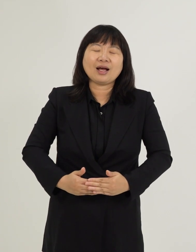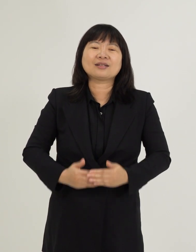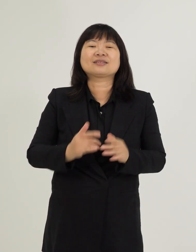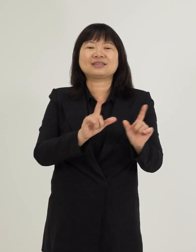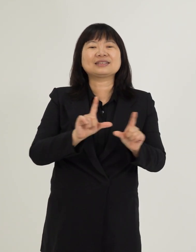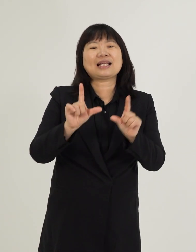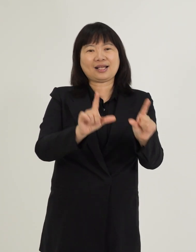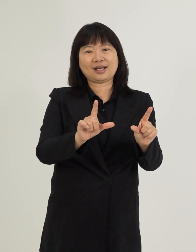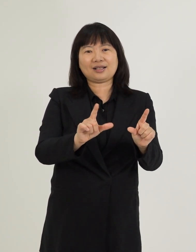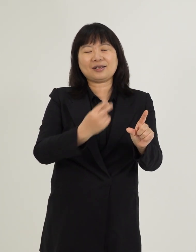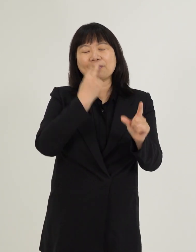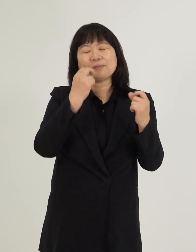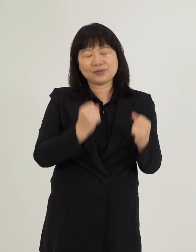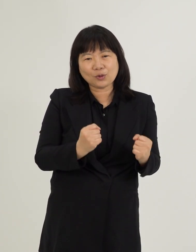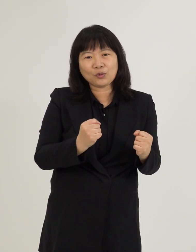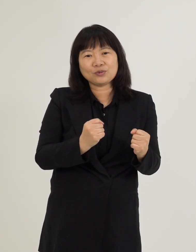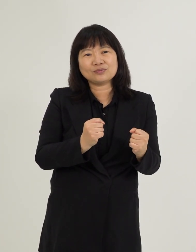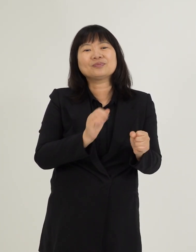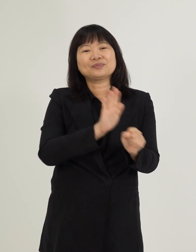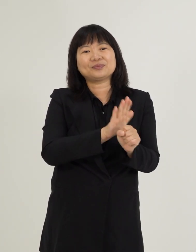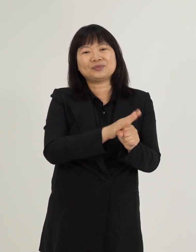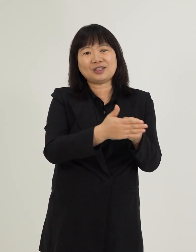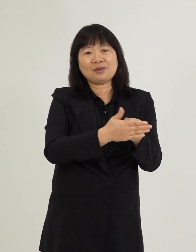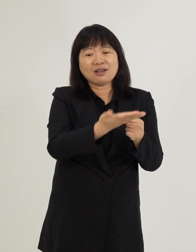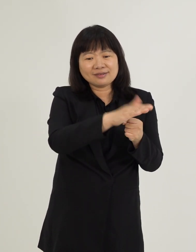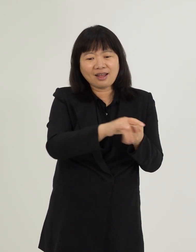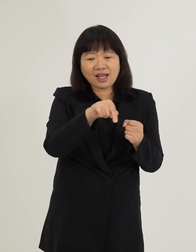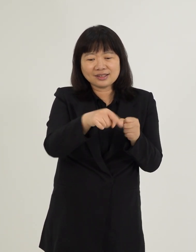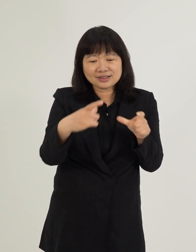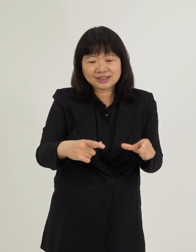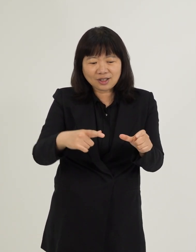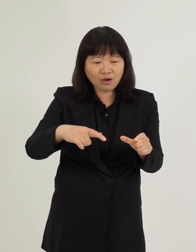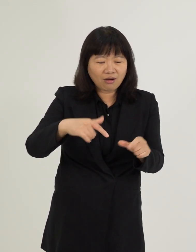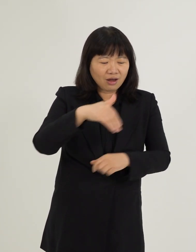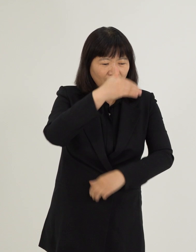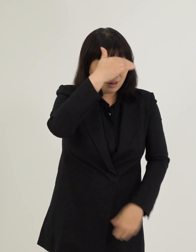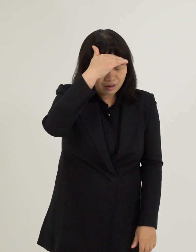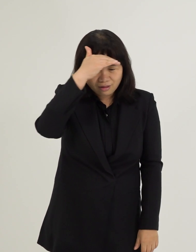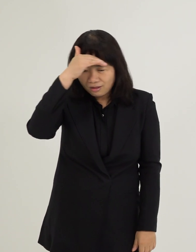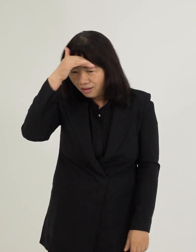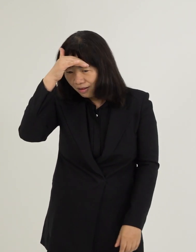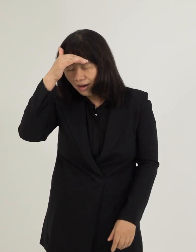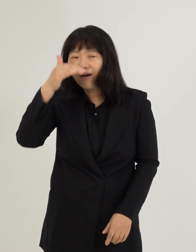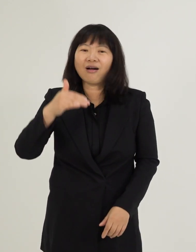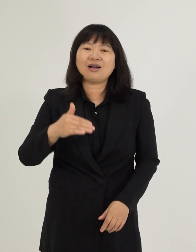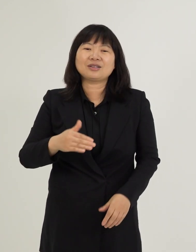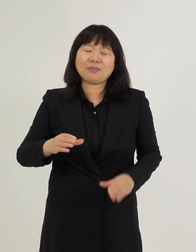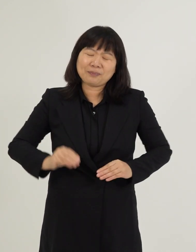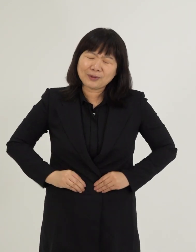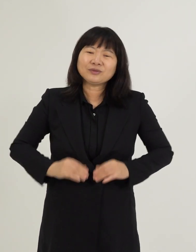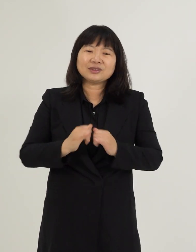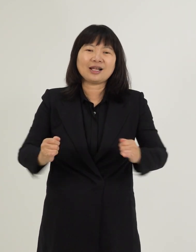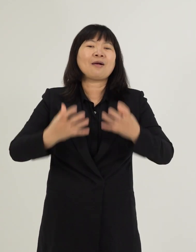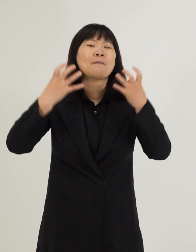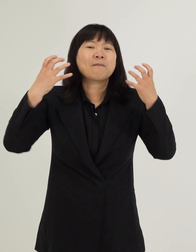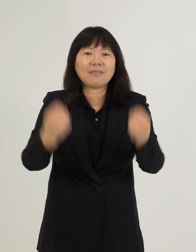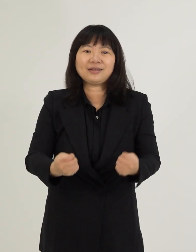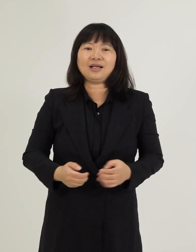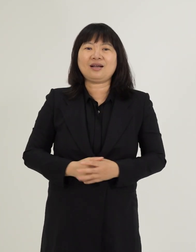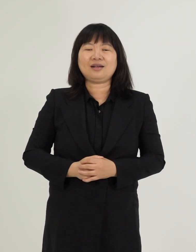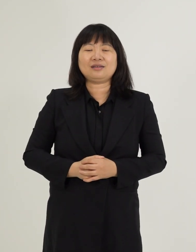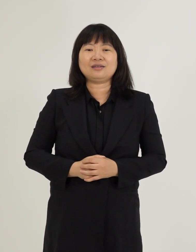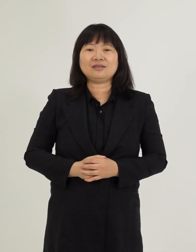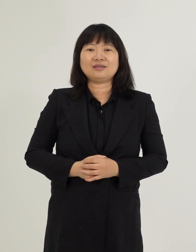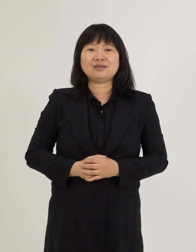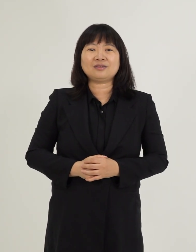지역에는 유독 공고한 인생들이 버글버글 모여 살았어요. 이게